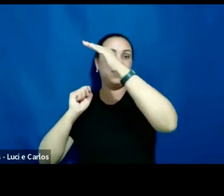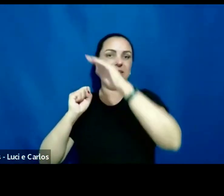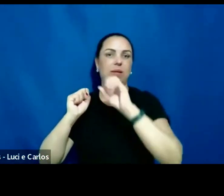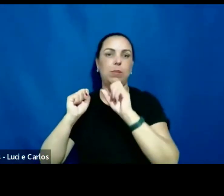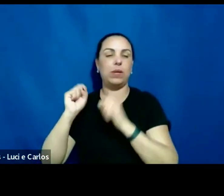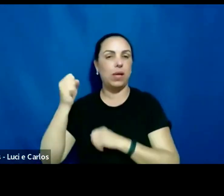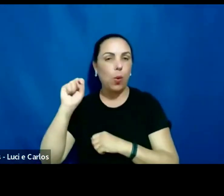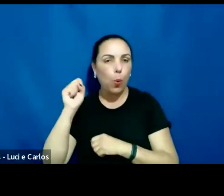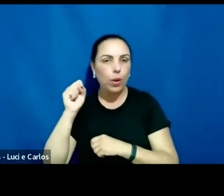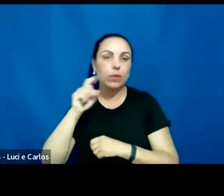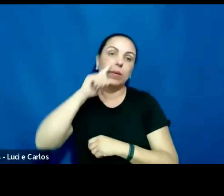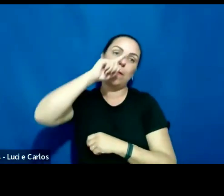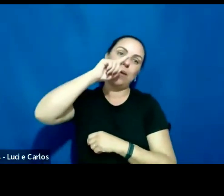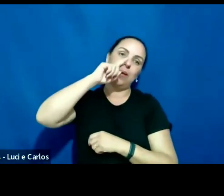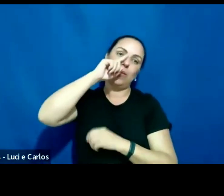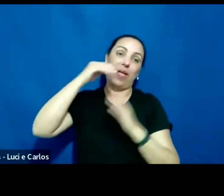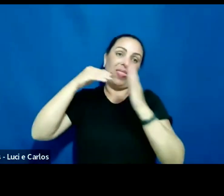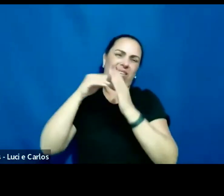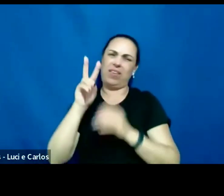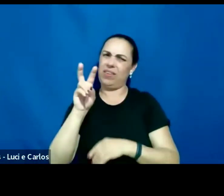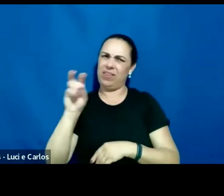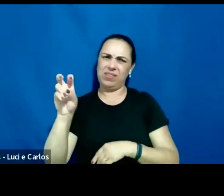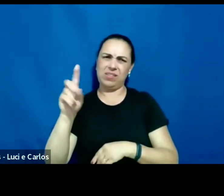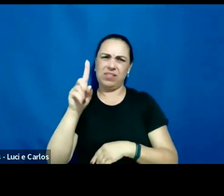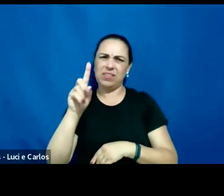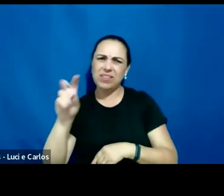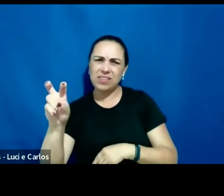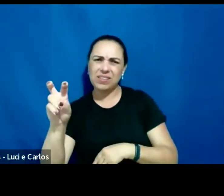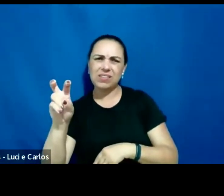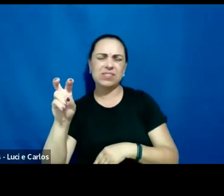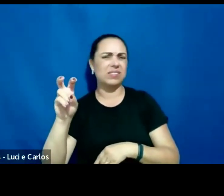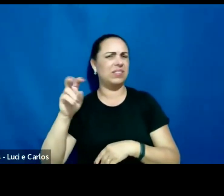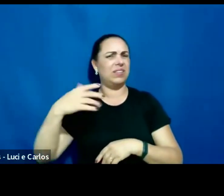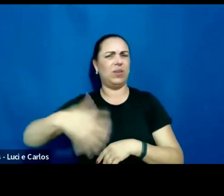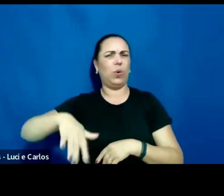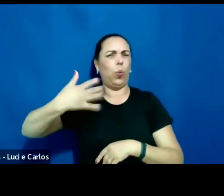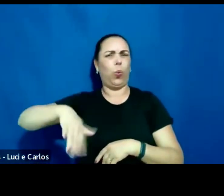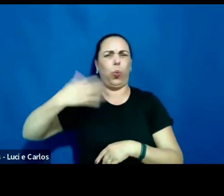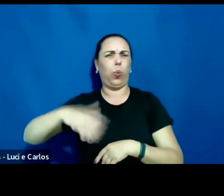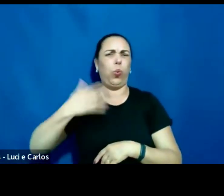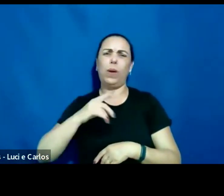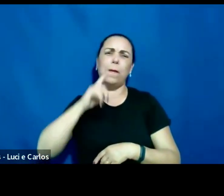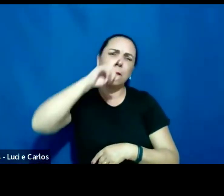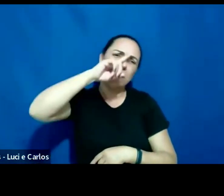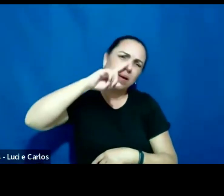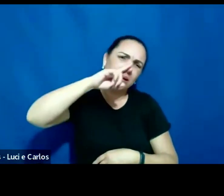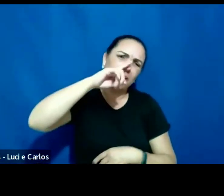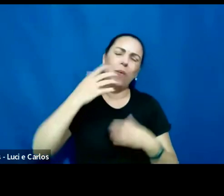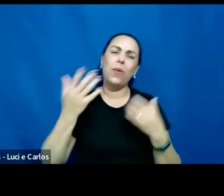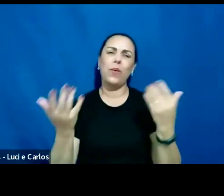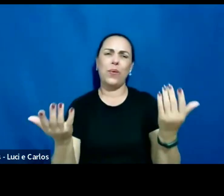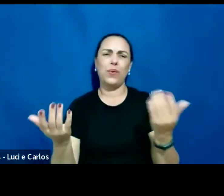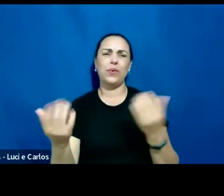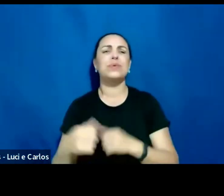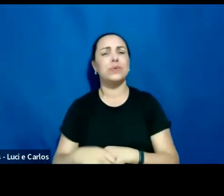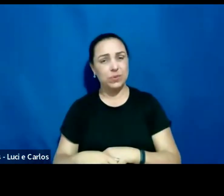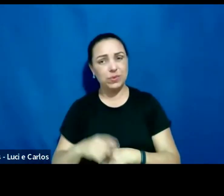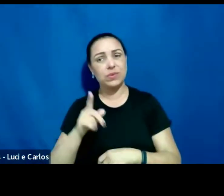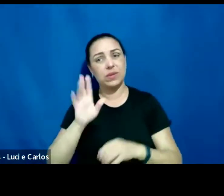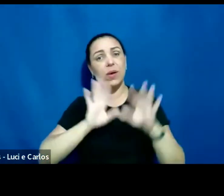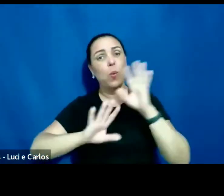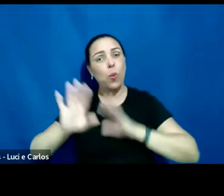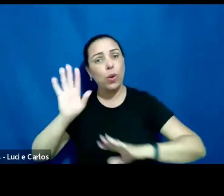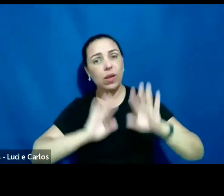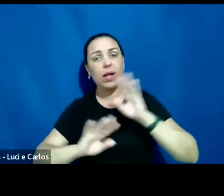homocisteína vai até 15. Até 15. Olha só que impressionante, até 15. Tá, se a minha homocisteína estiver acima de 8, eu já estou